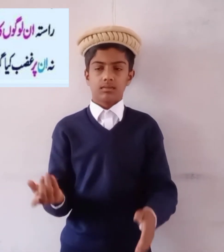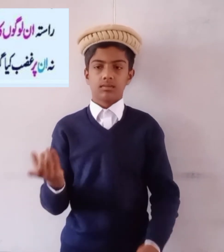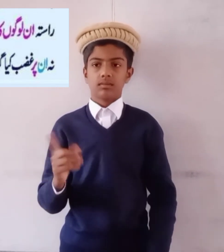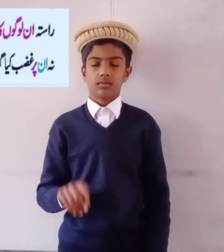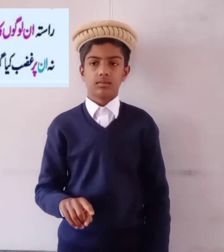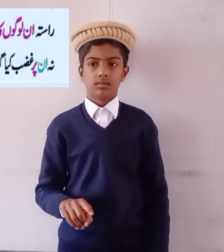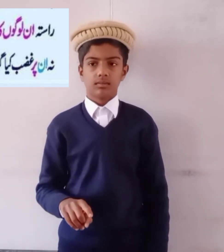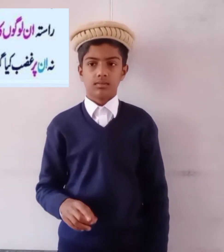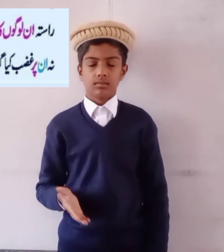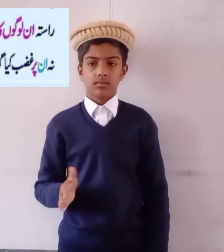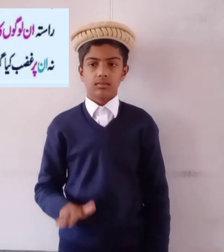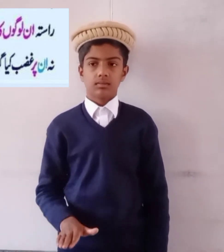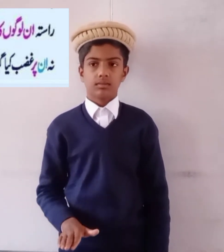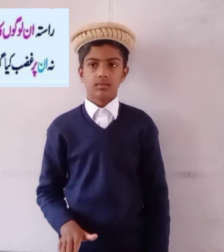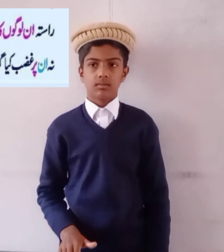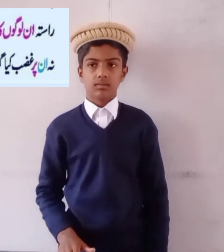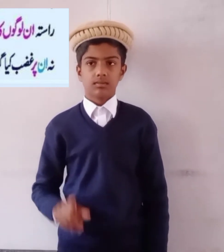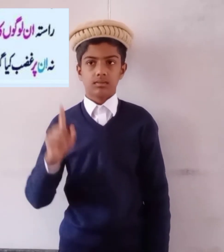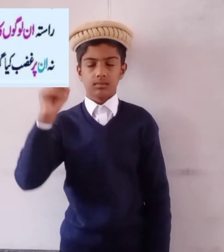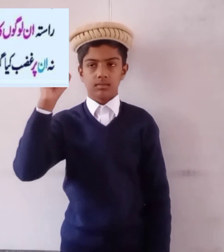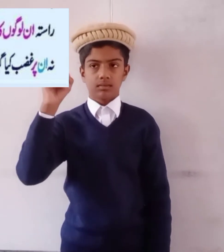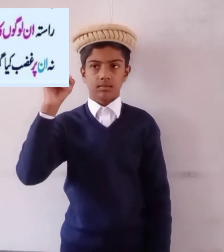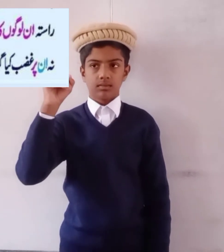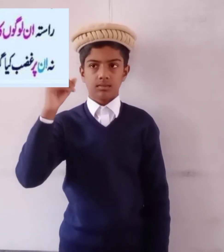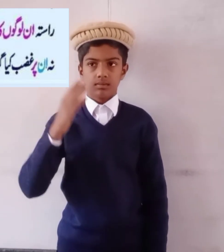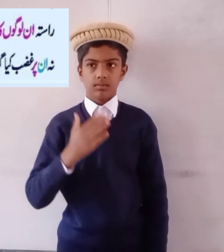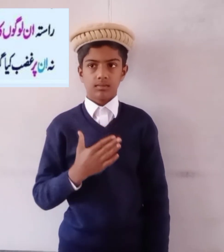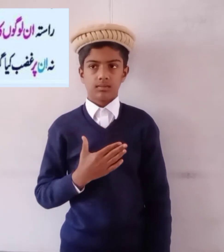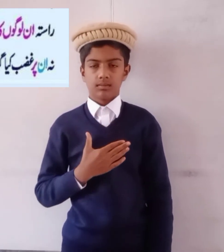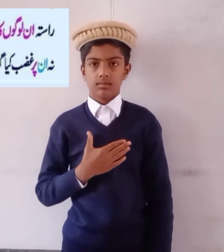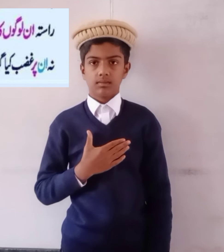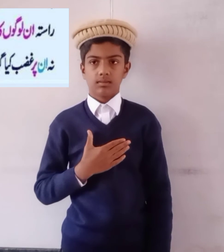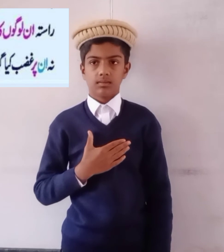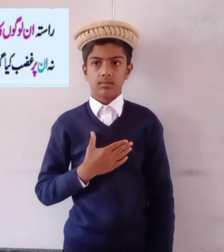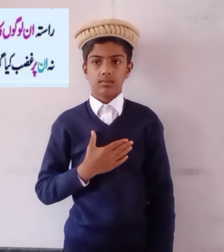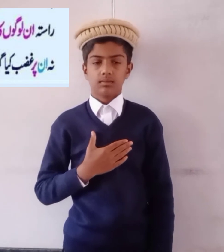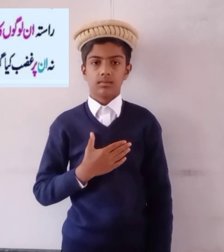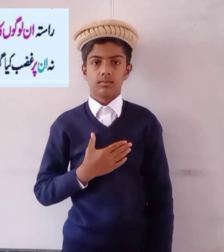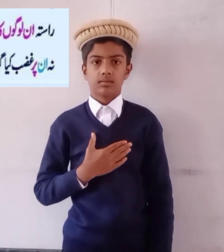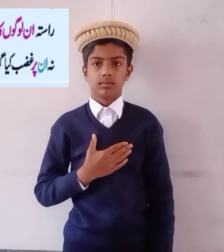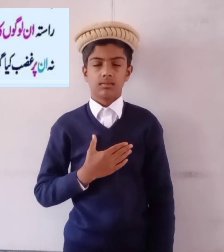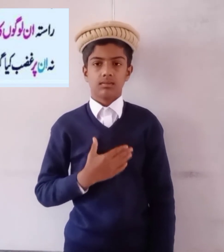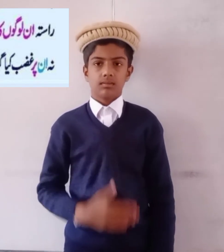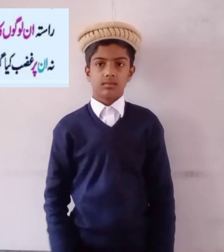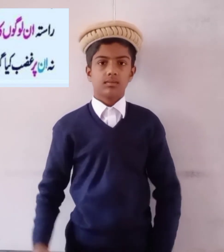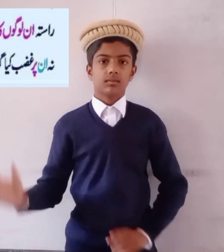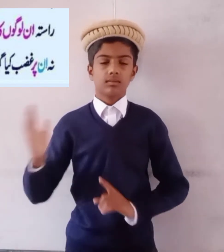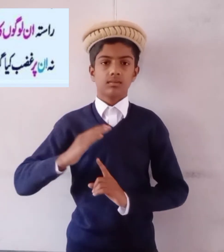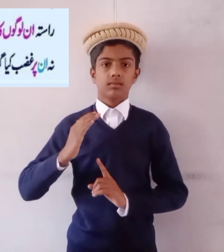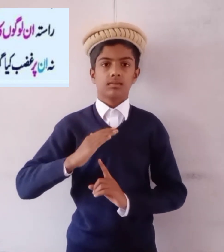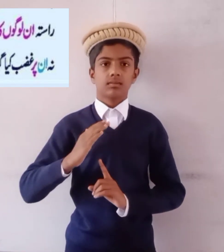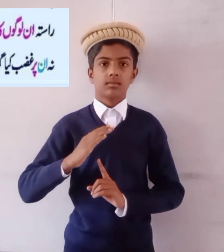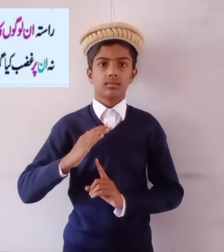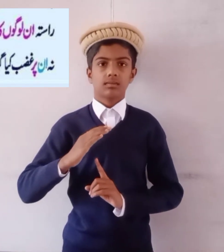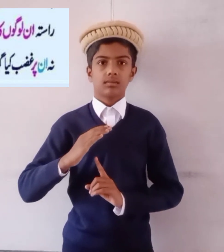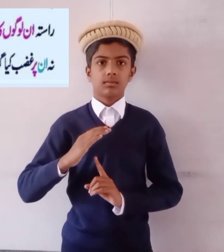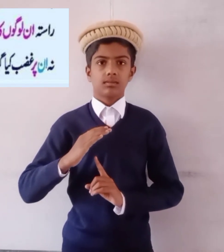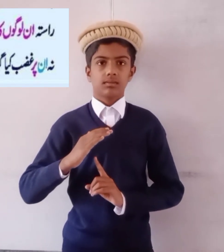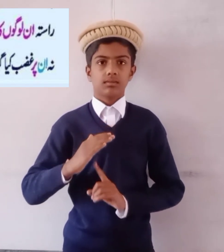پر تو اپنا فضل فضلو کرم کرتا